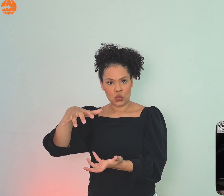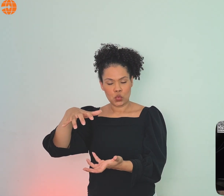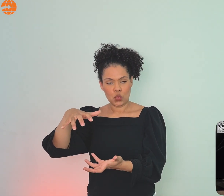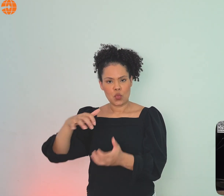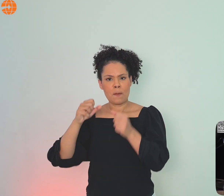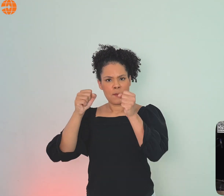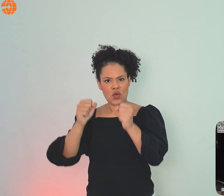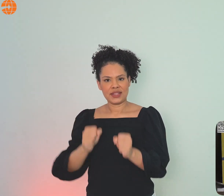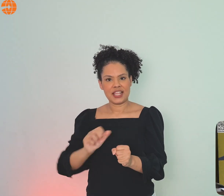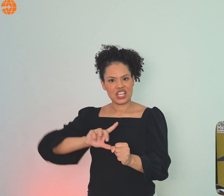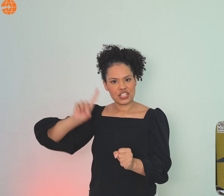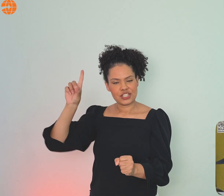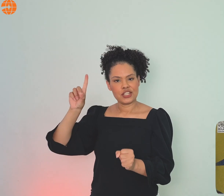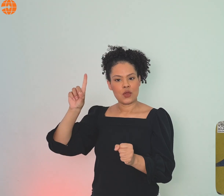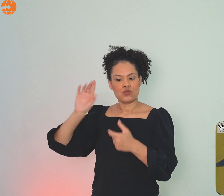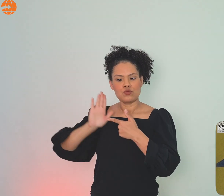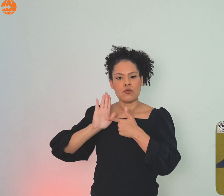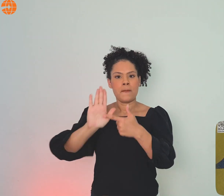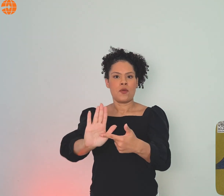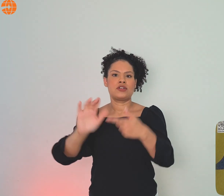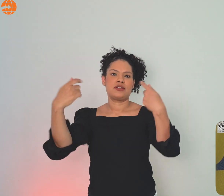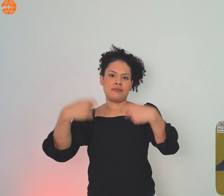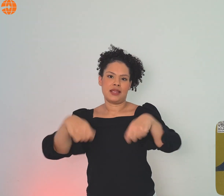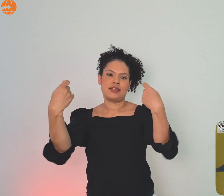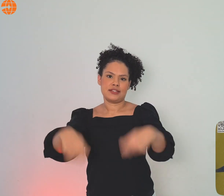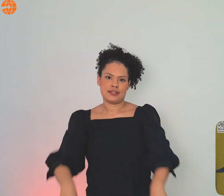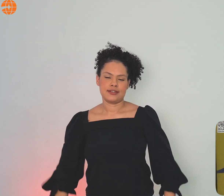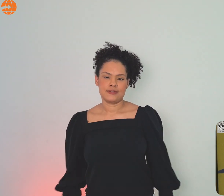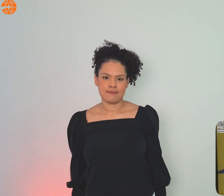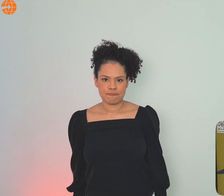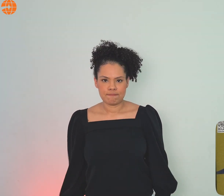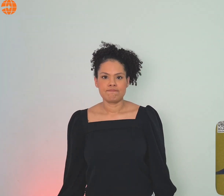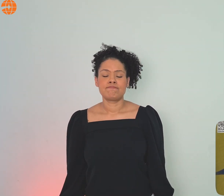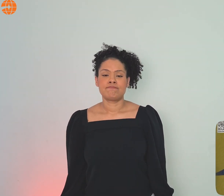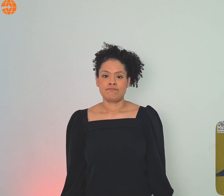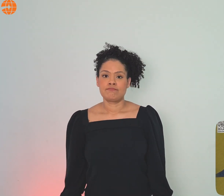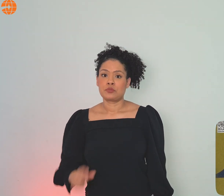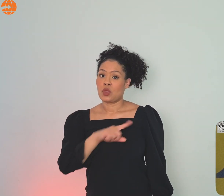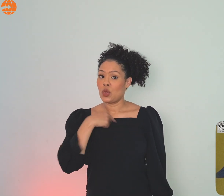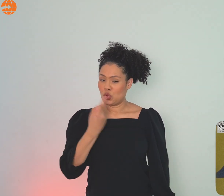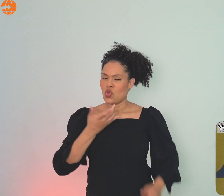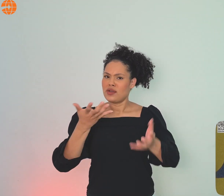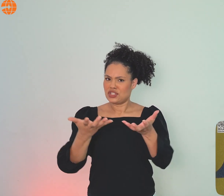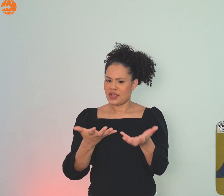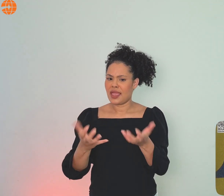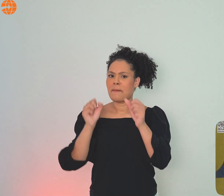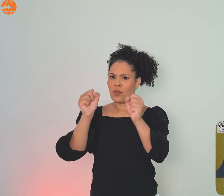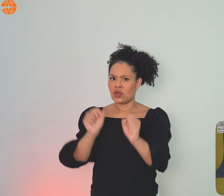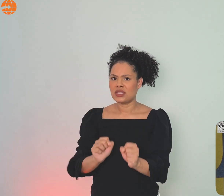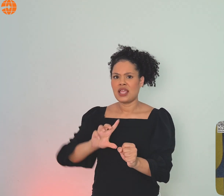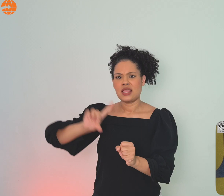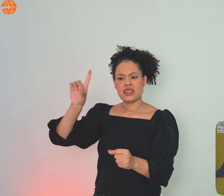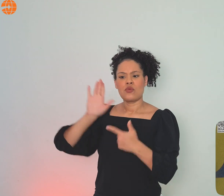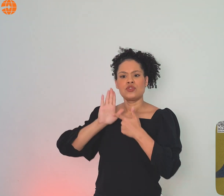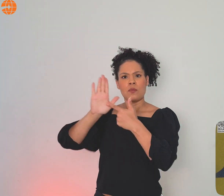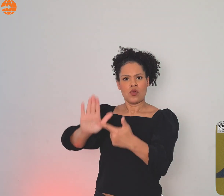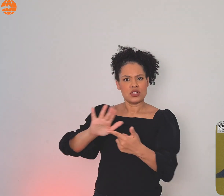Avançar é nosso destino, se nós quisermos mostrar ao mundo o poder de Deus. Deixa eu te falar uma